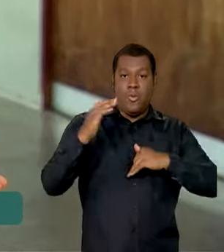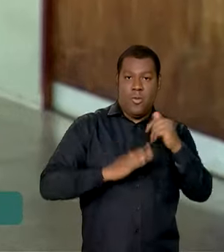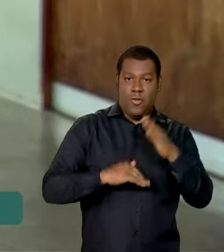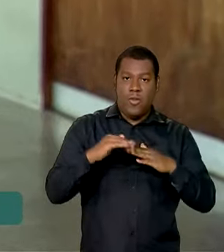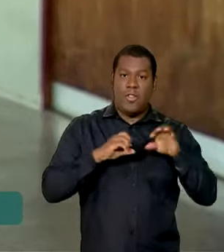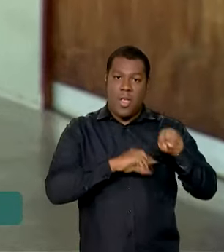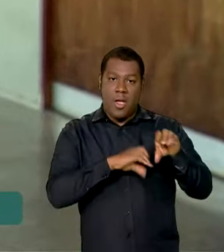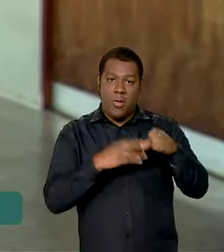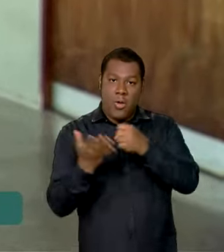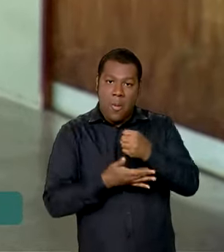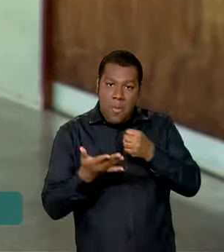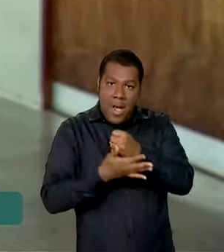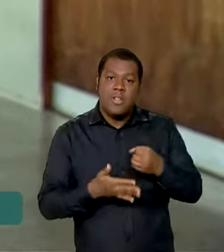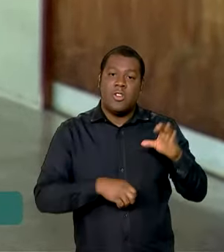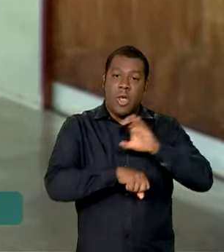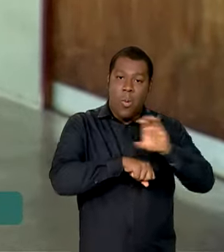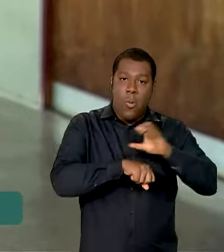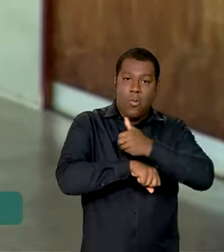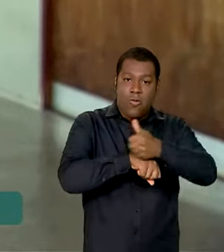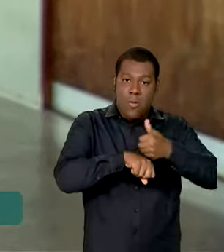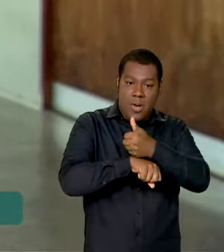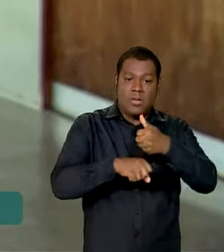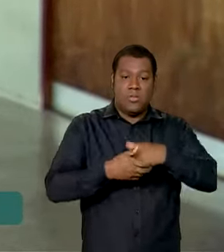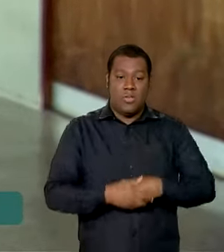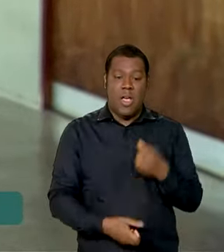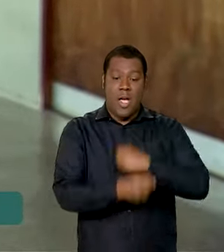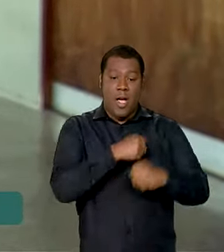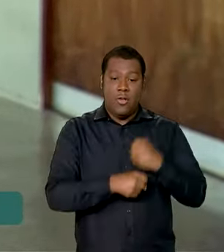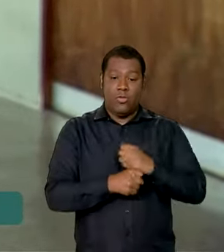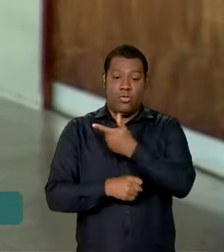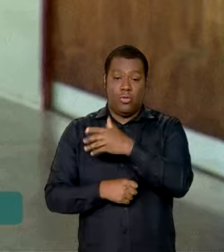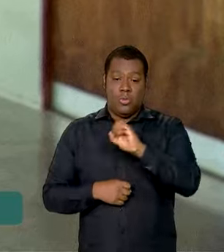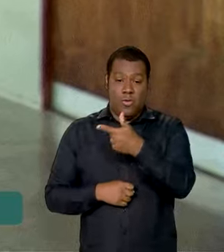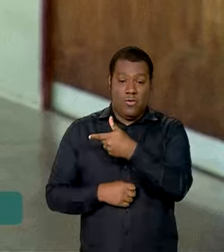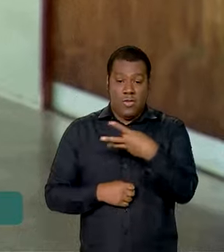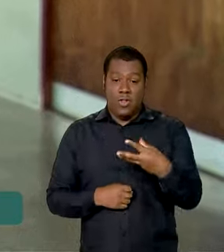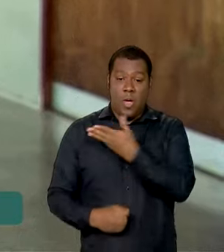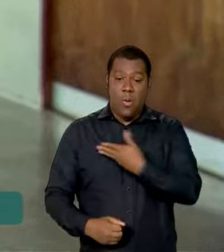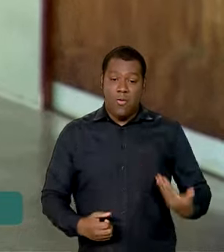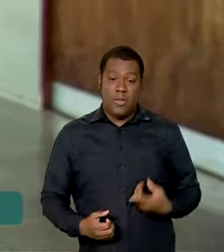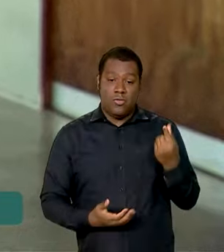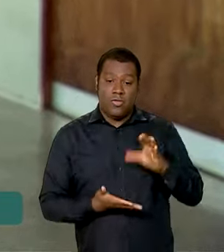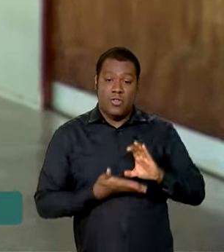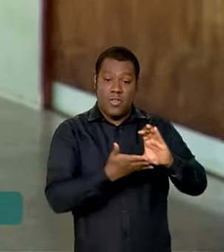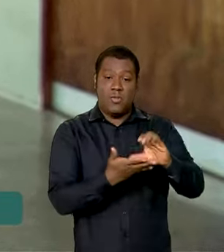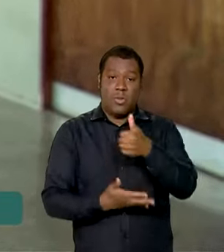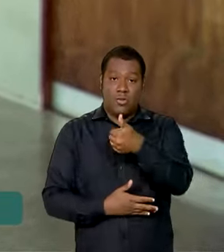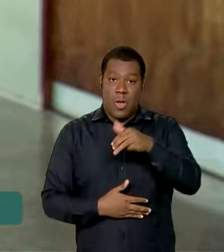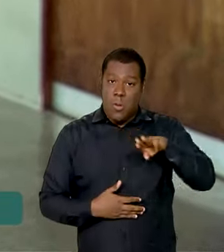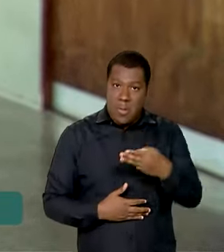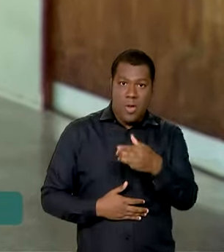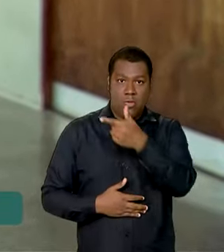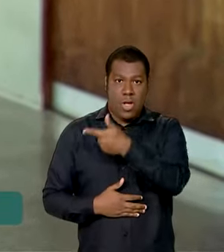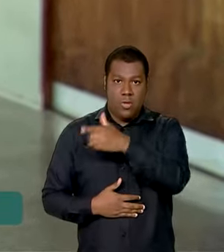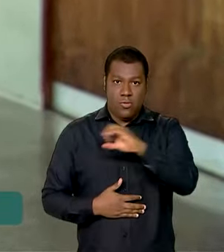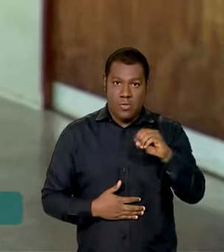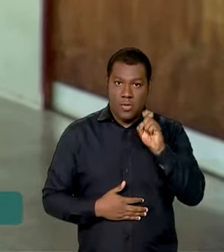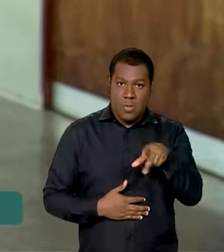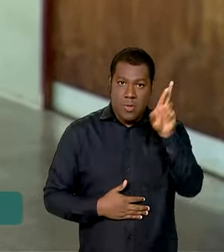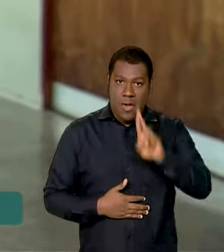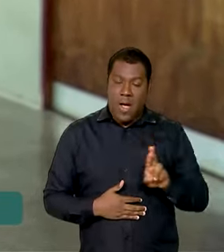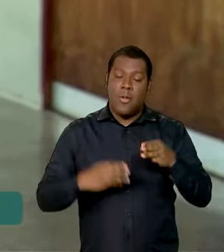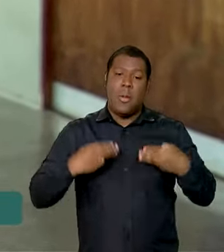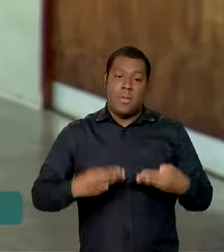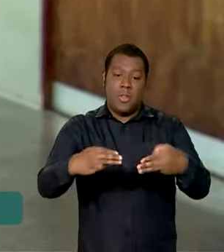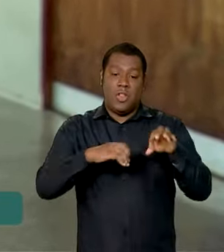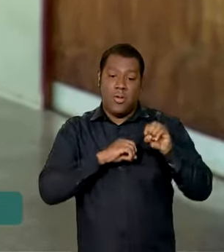2023 contou com recursos da ordem de 1 milhão e 200 mil reais. No ano passado, o MEC ainda